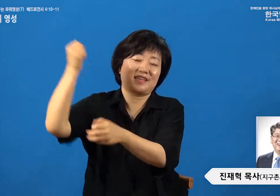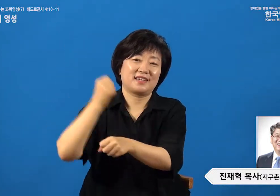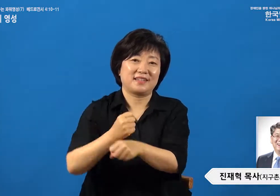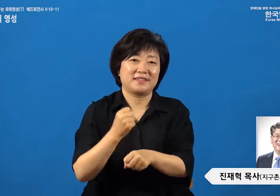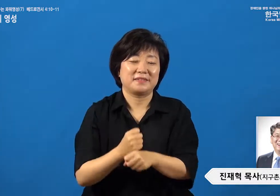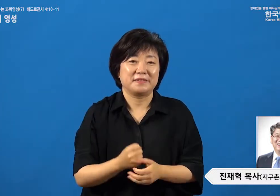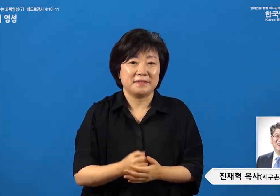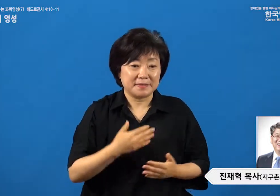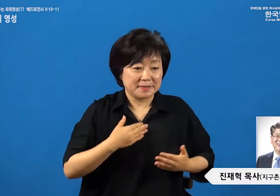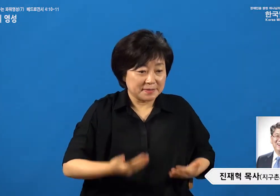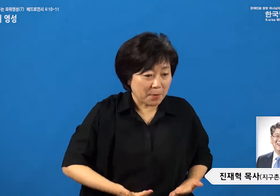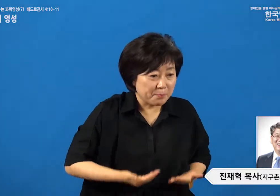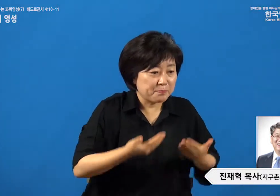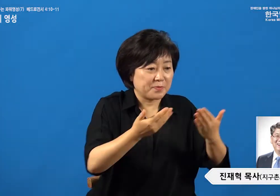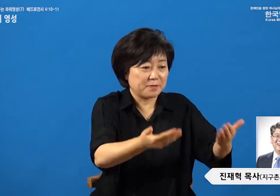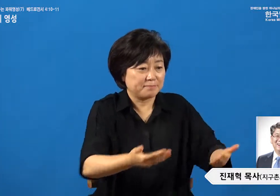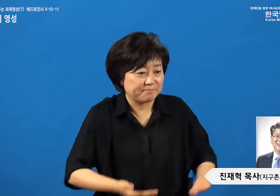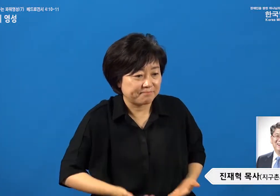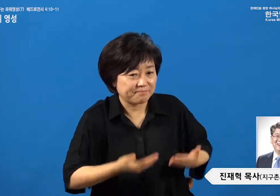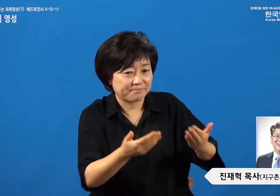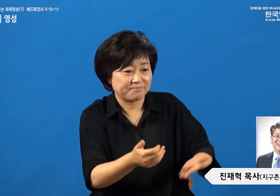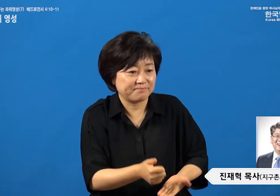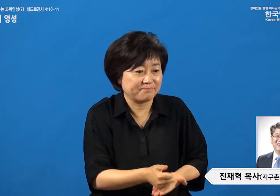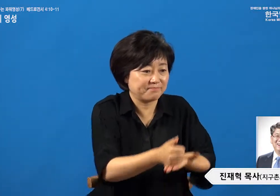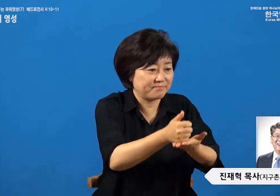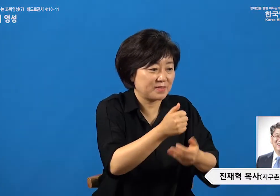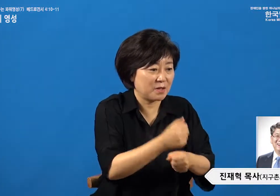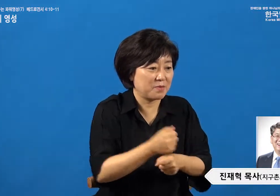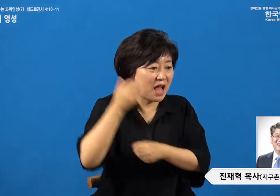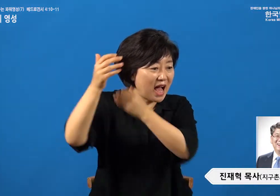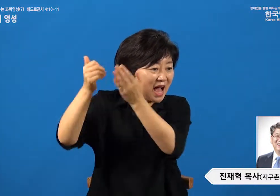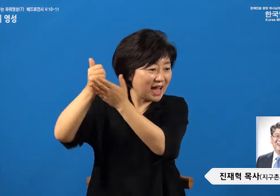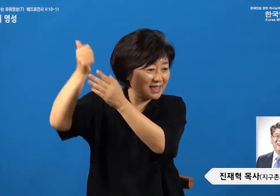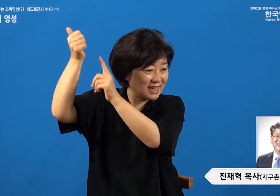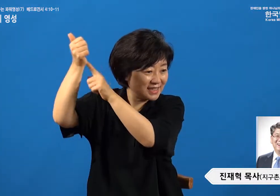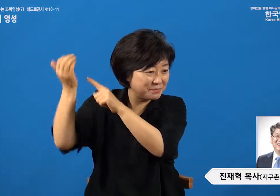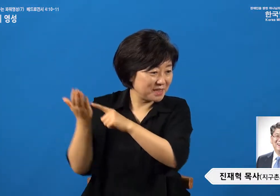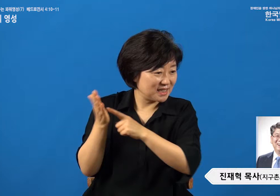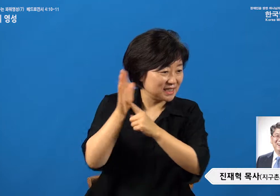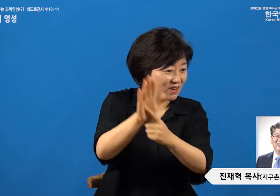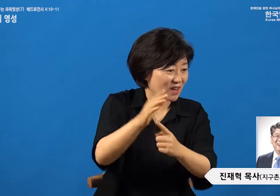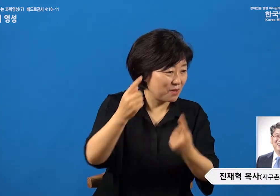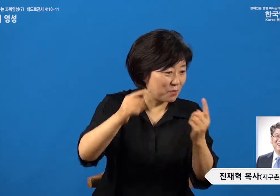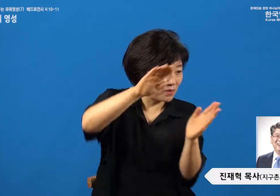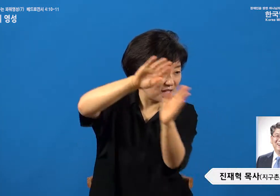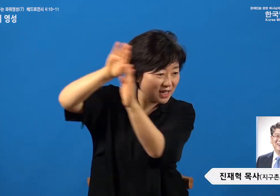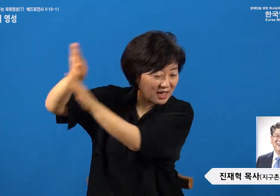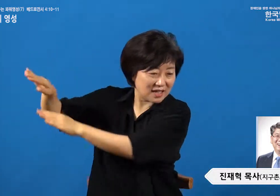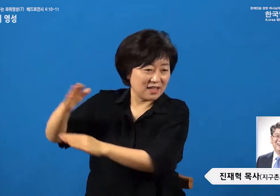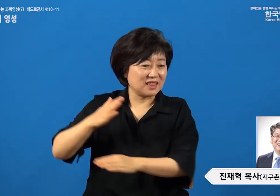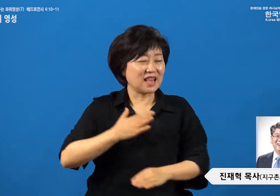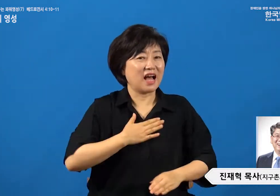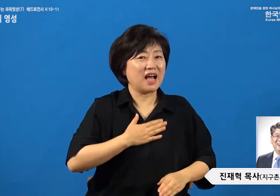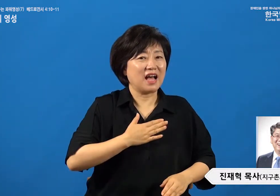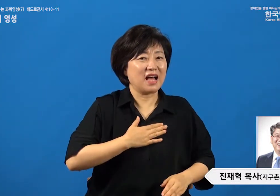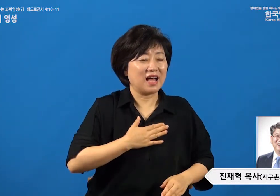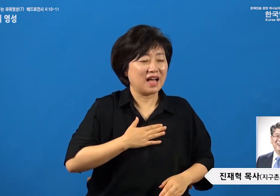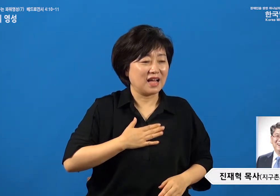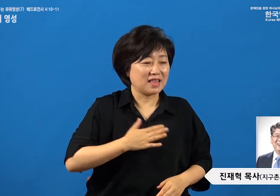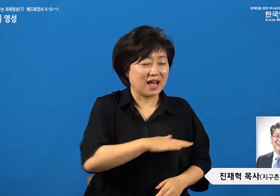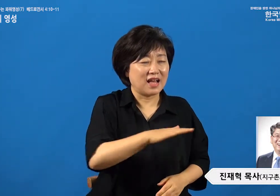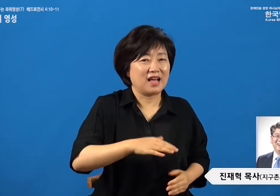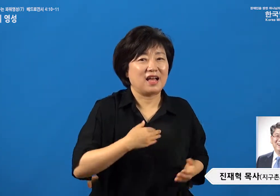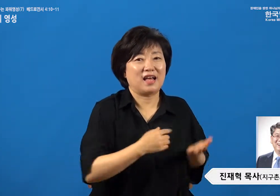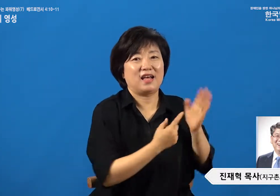섬기다 보면, 봉사하다 보면 하나님이 드러나기보다는 내가, 우리가 나타날